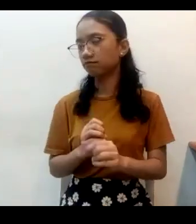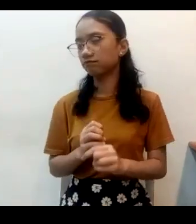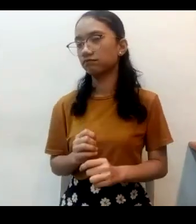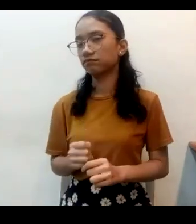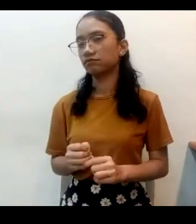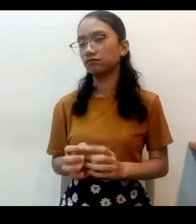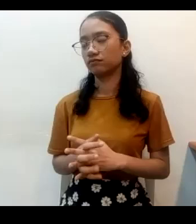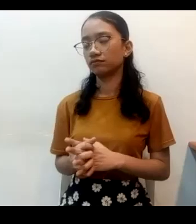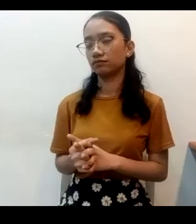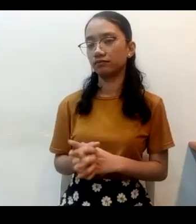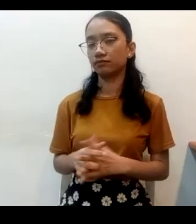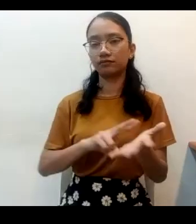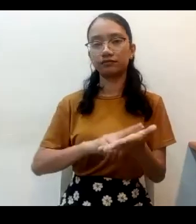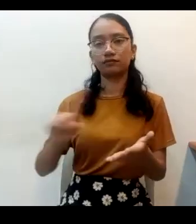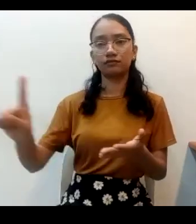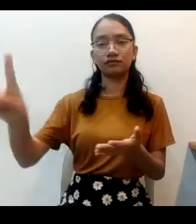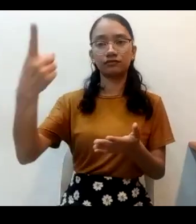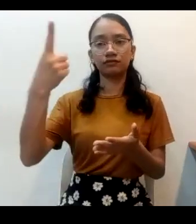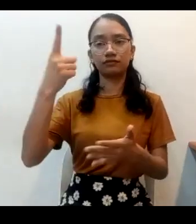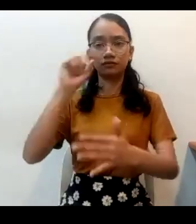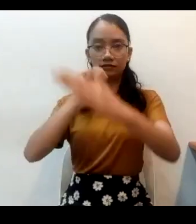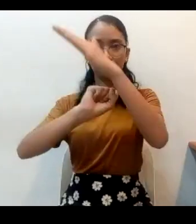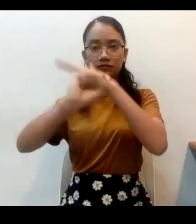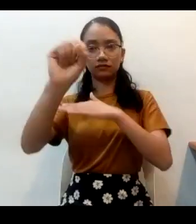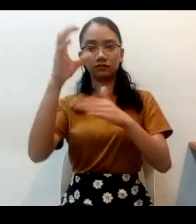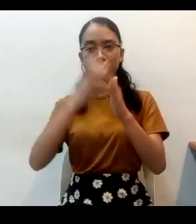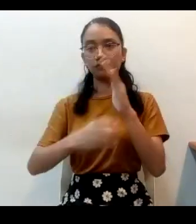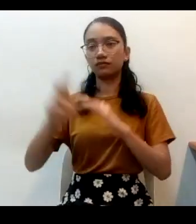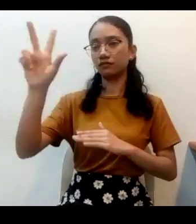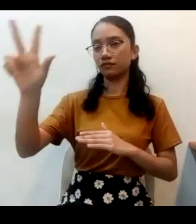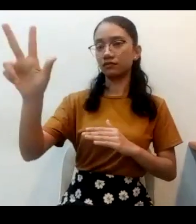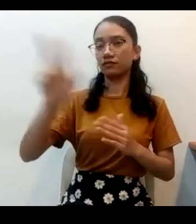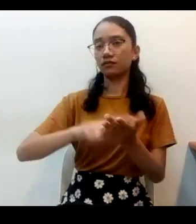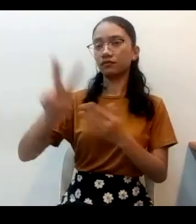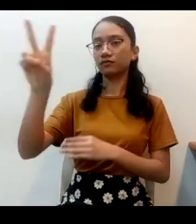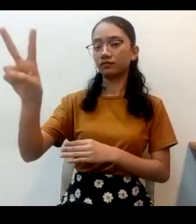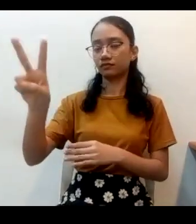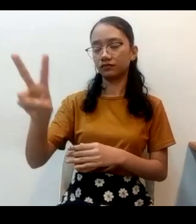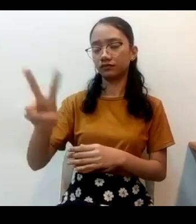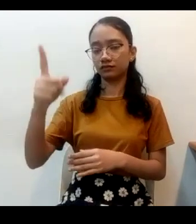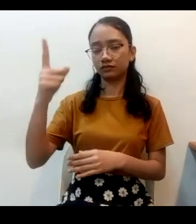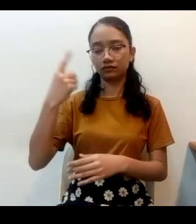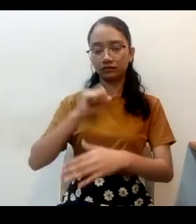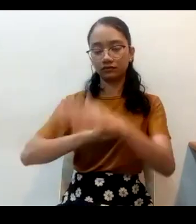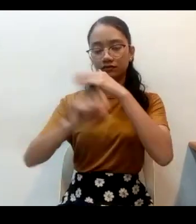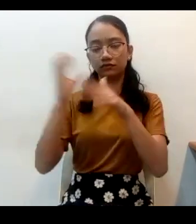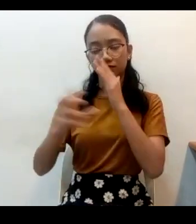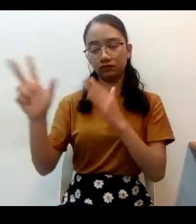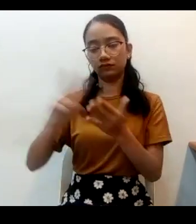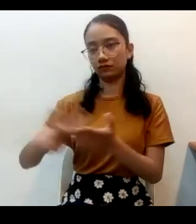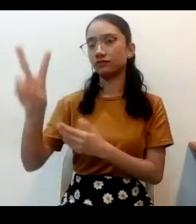ito. 1 Samuel chapter 3, verse 4. Unang Samuel po, Kapitulo 3, talatang